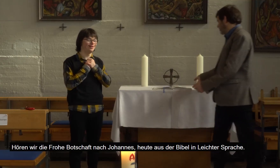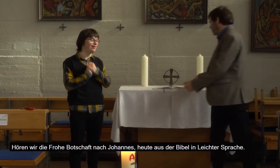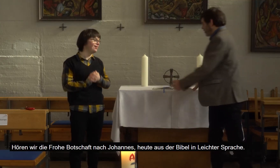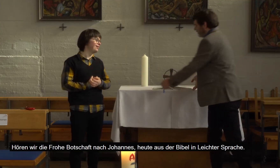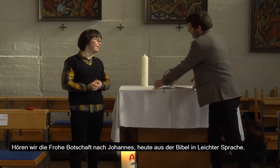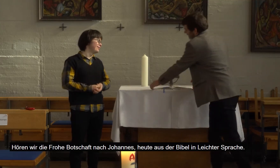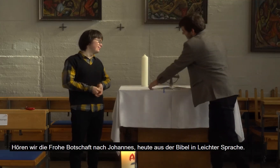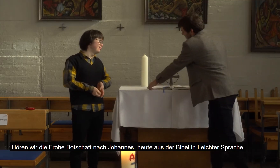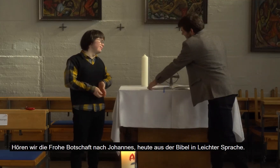Hören wir